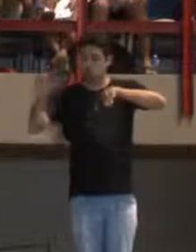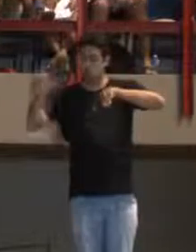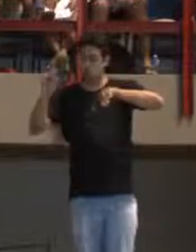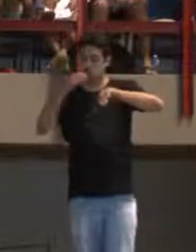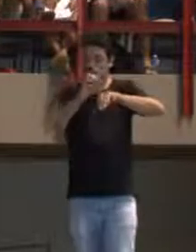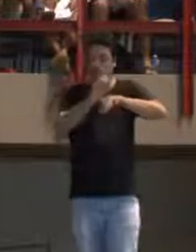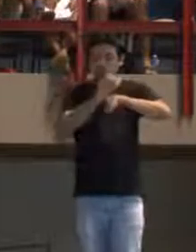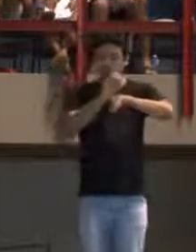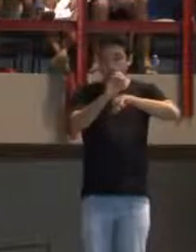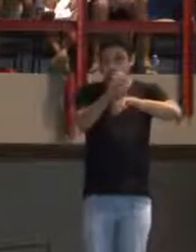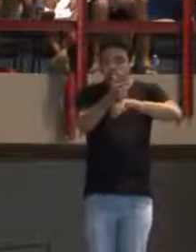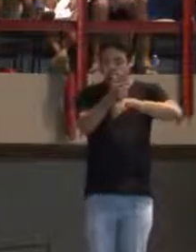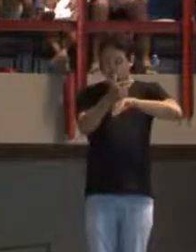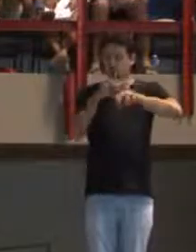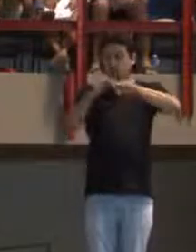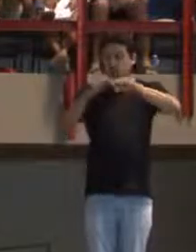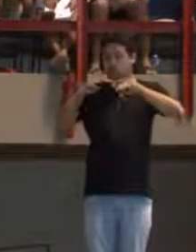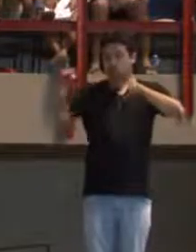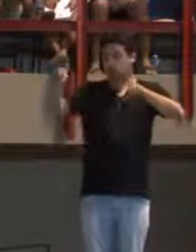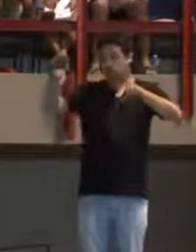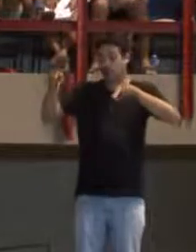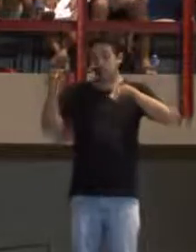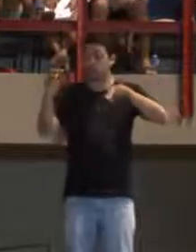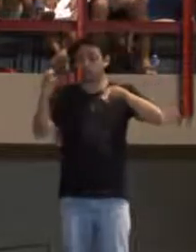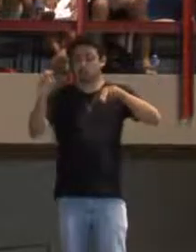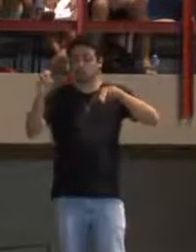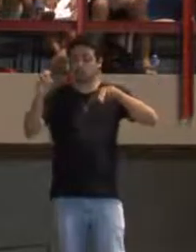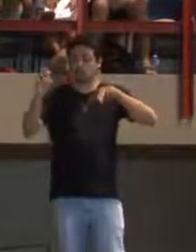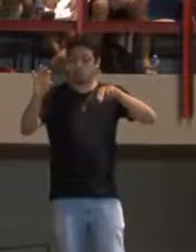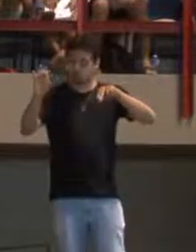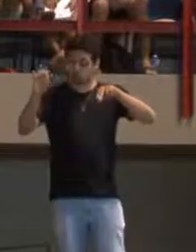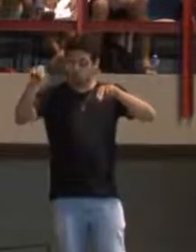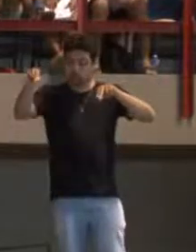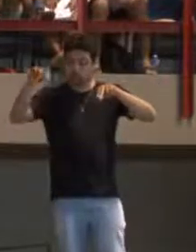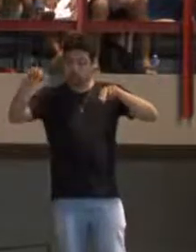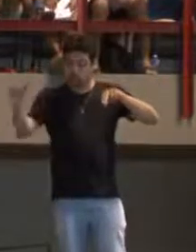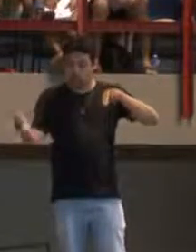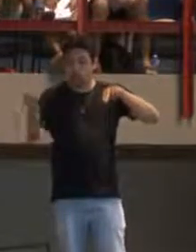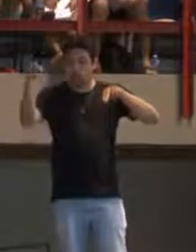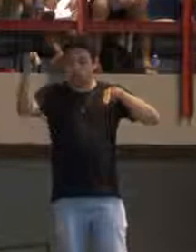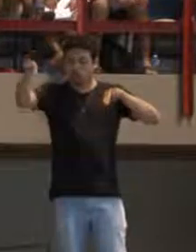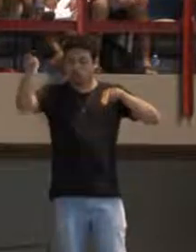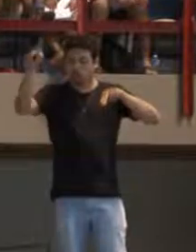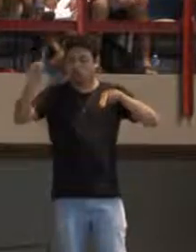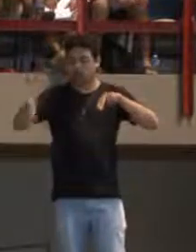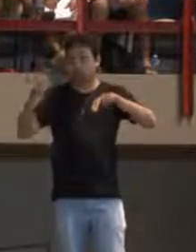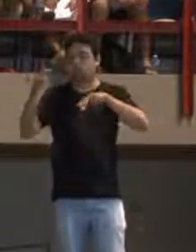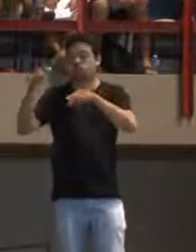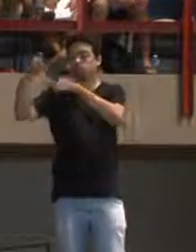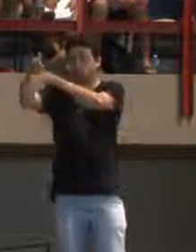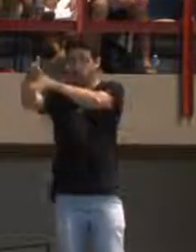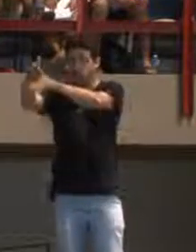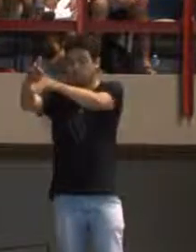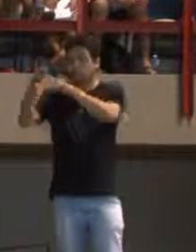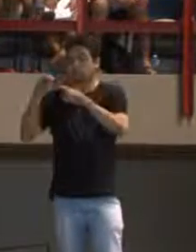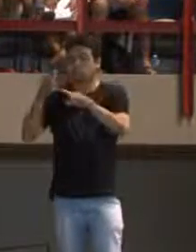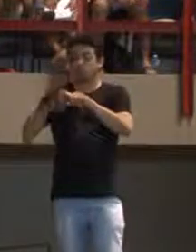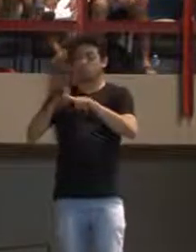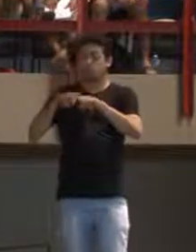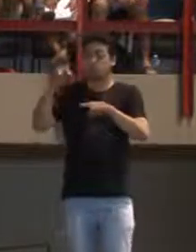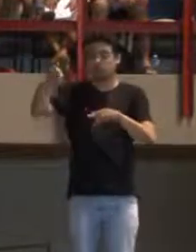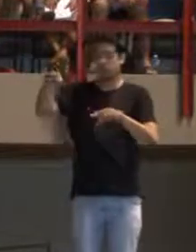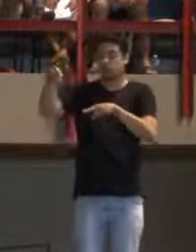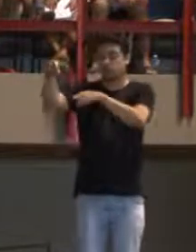oxigênio. Esse hidrogênio obtido aí é que vai ser usado como combustível. Quando eu queimar